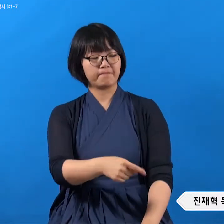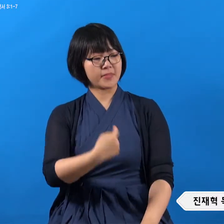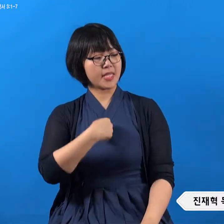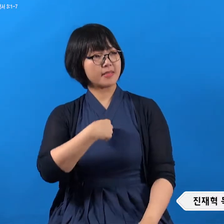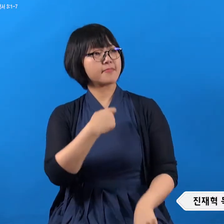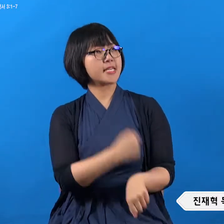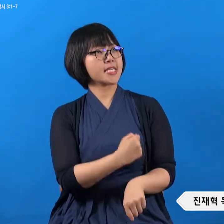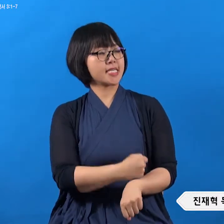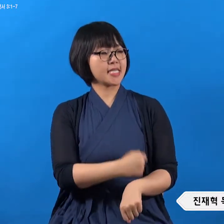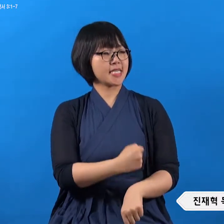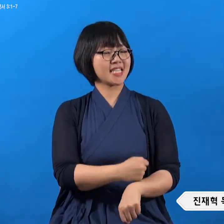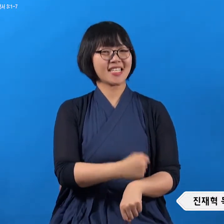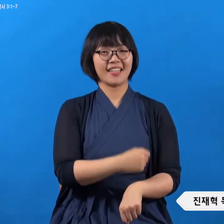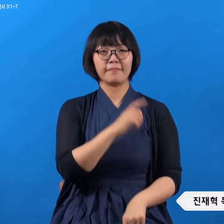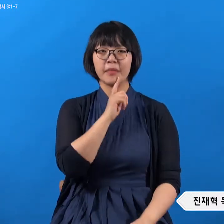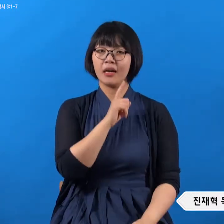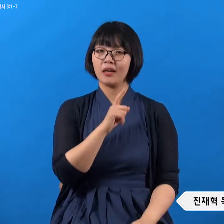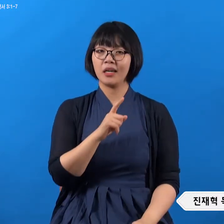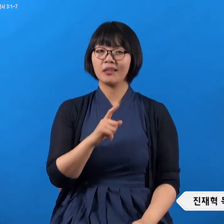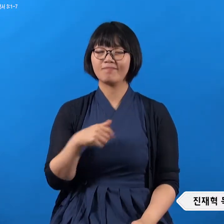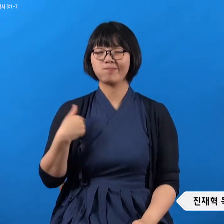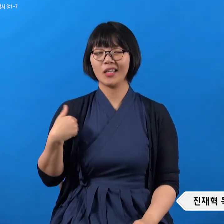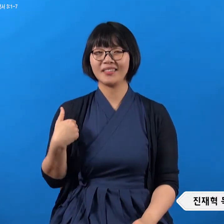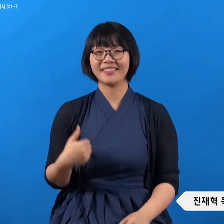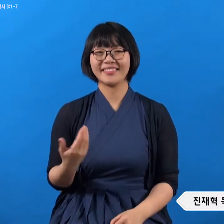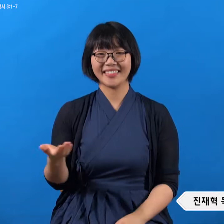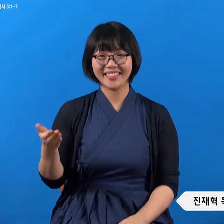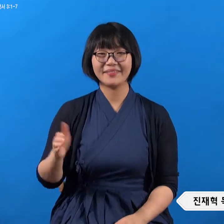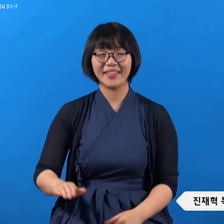싶은 마음이 더 강하게 들지 모르겠습니다.